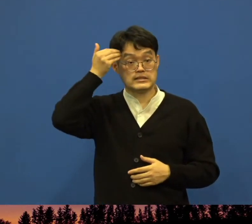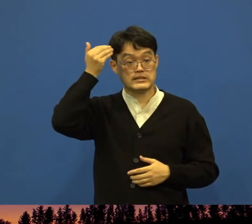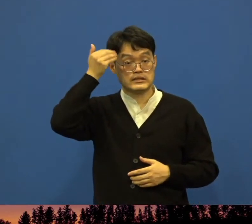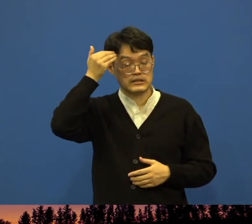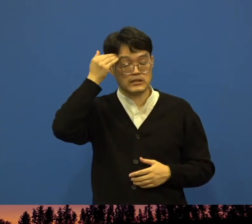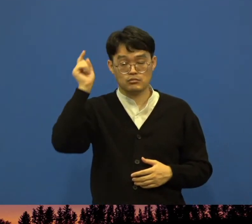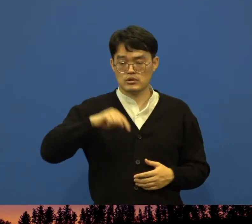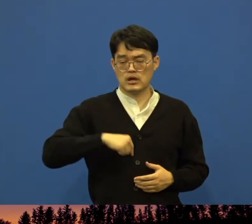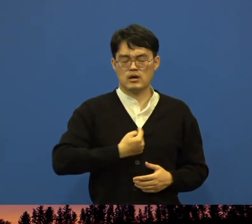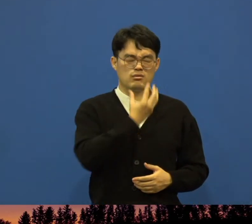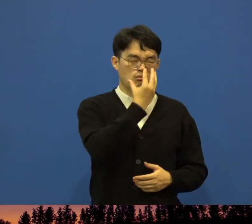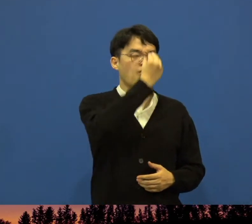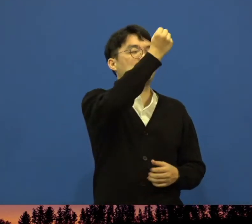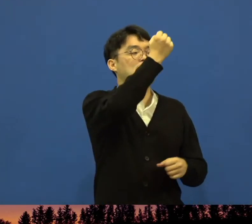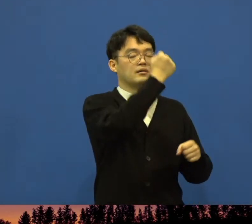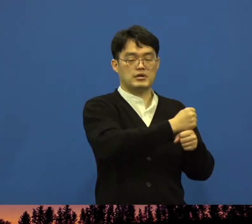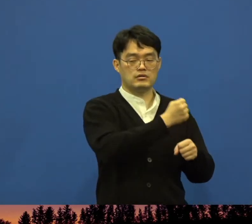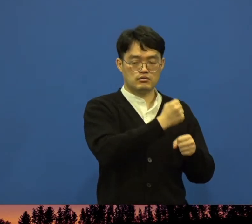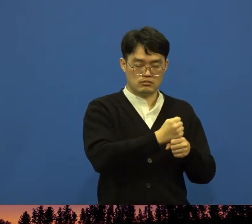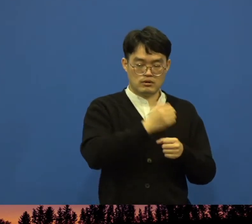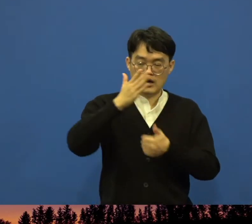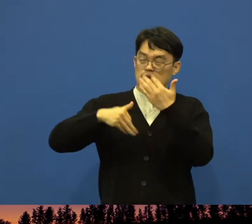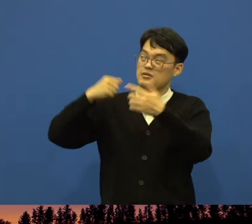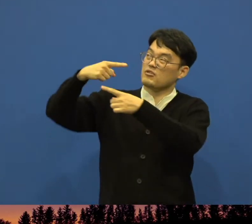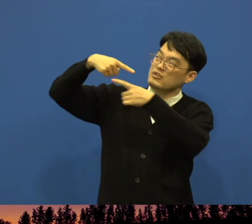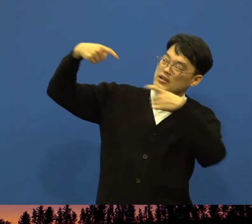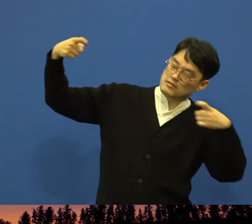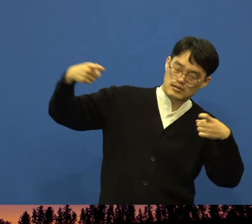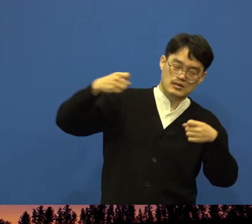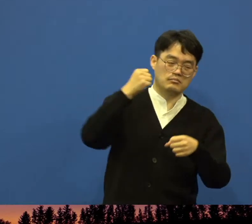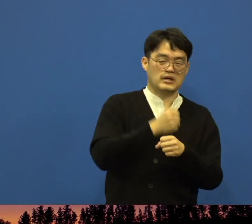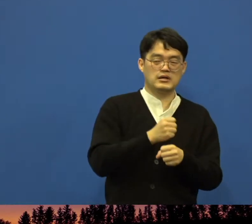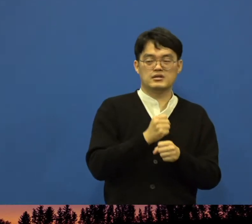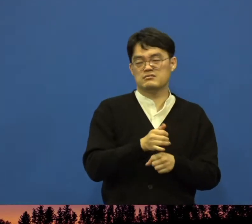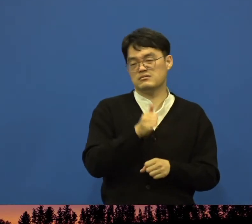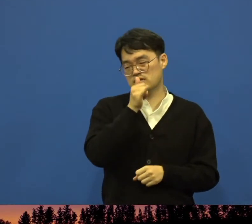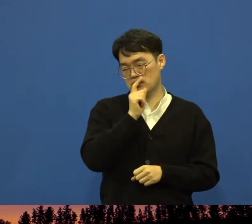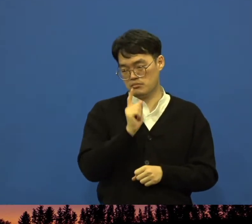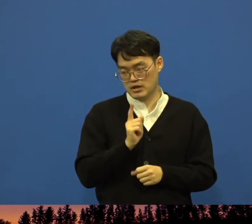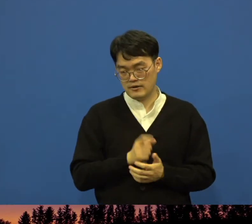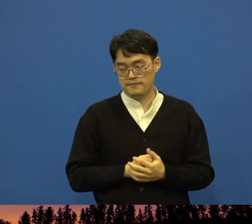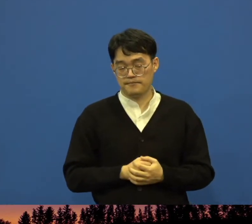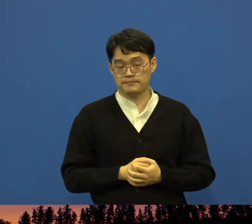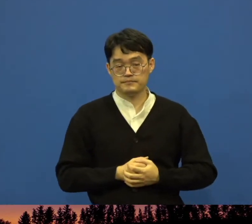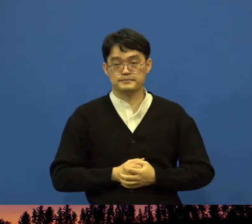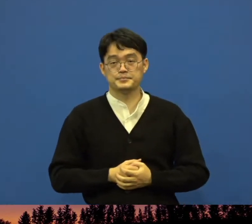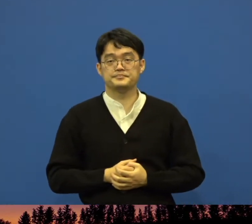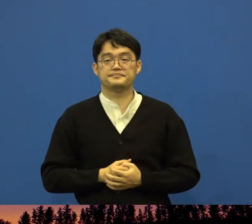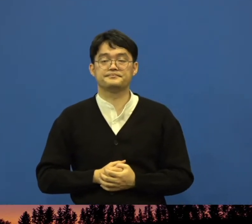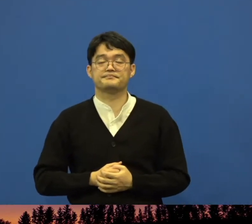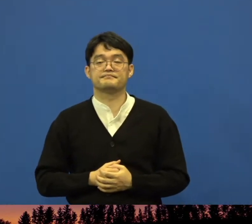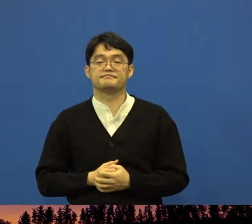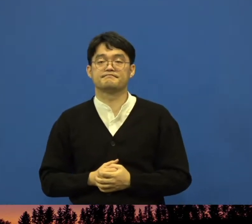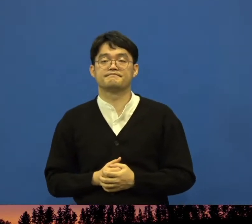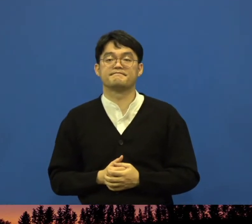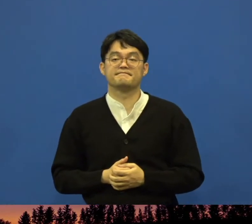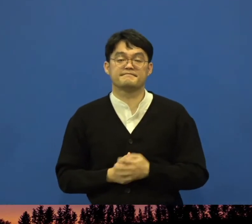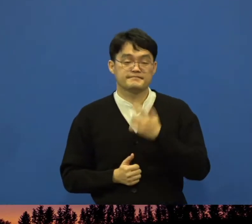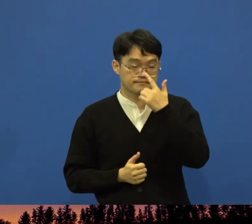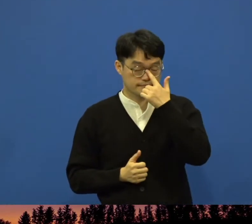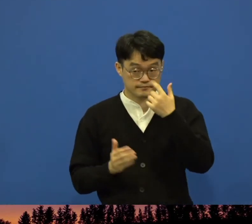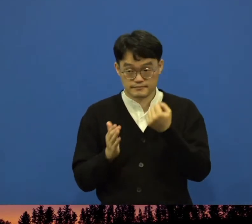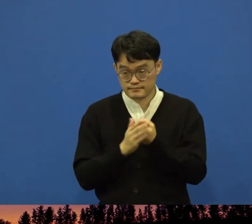자기를 하나님으로 만드는 그런 자유이죠. 쓸데없는 또 성경 공부하는 경우가 많아요. 그죠?